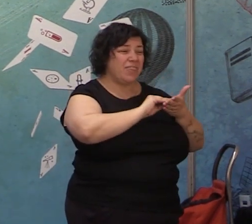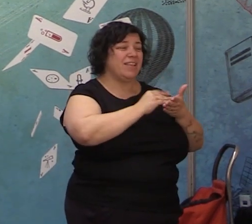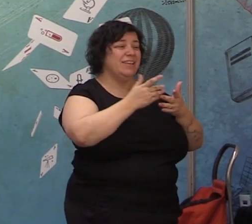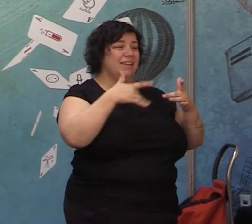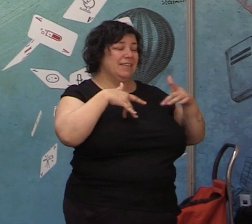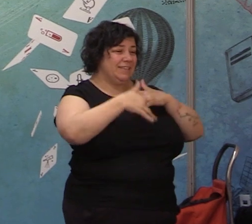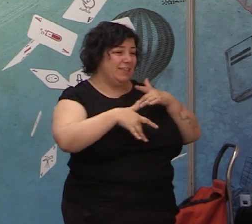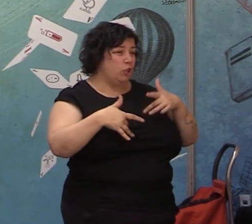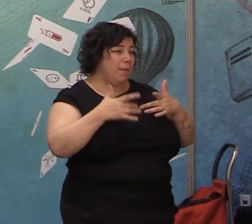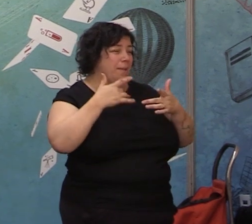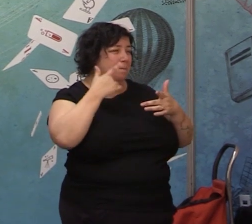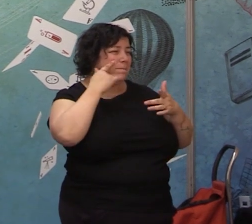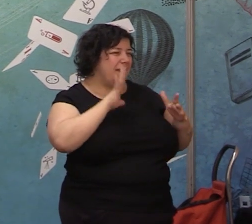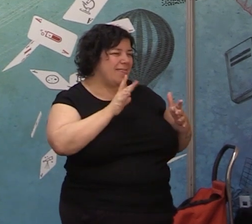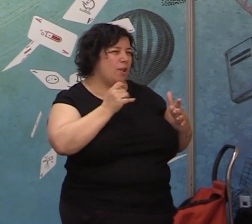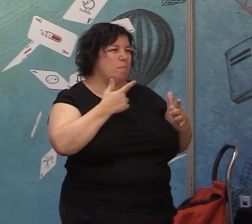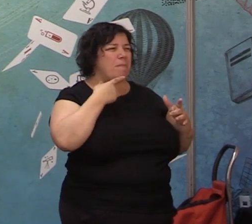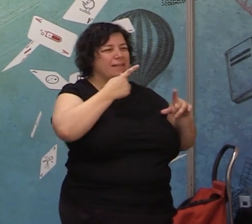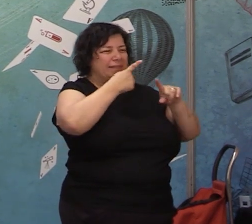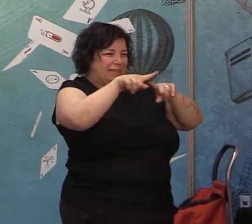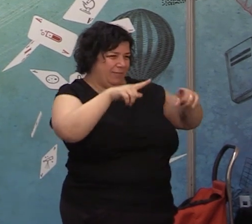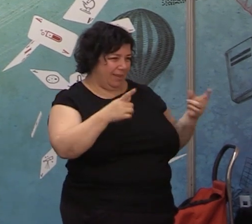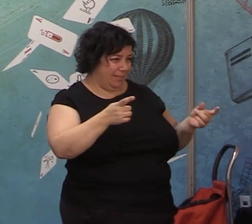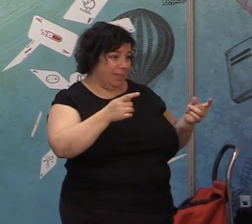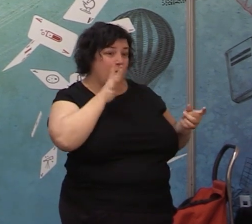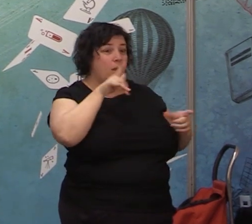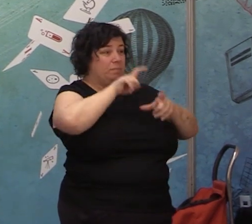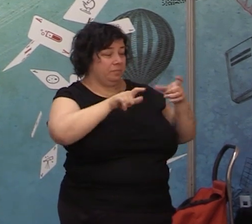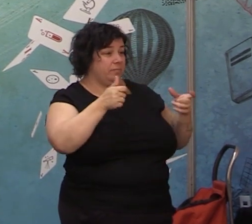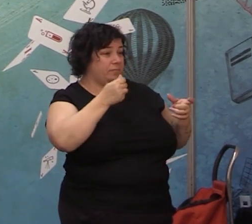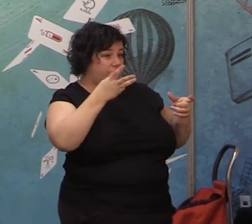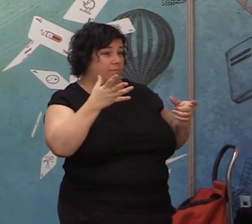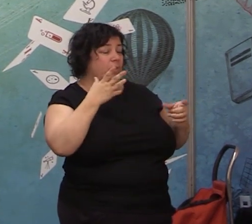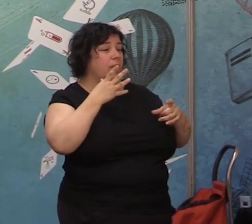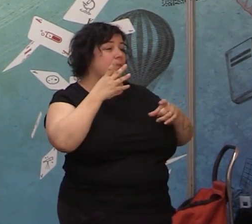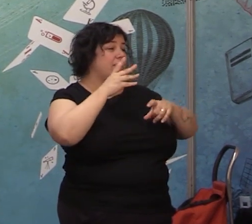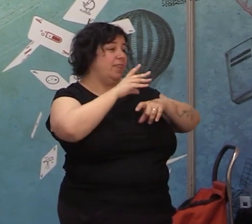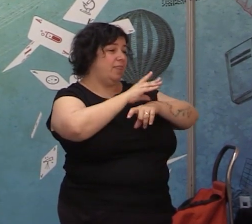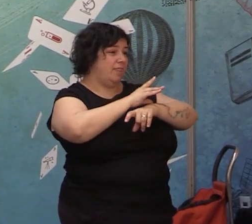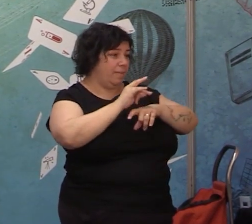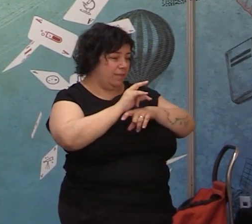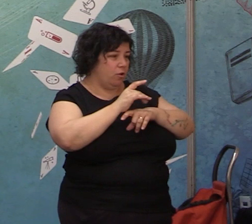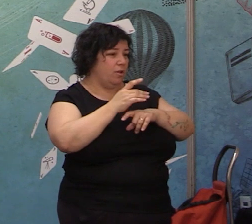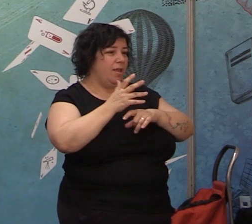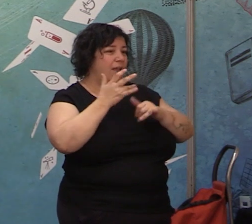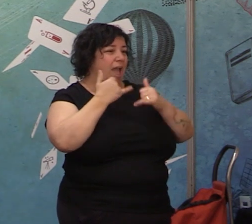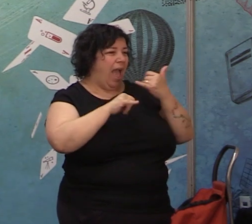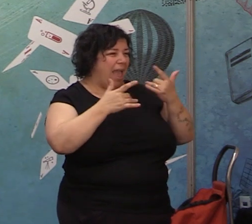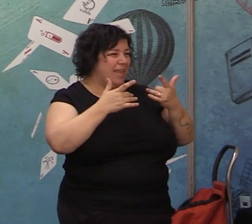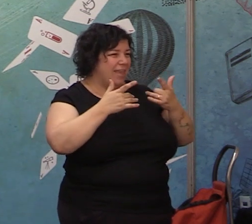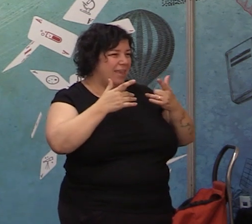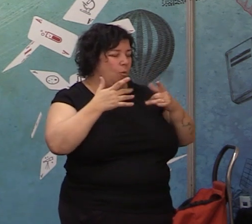esos síntomas sean mucho más atípicos. Hay gente, de hecho diabéticos, que tienen afectados los